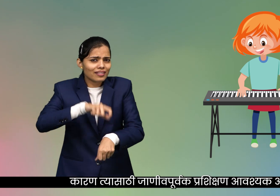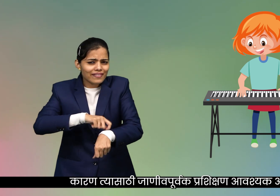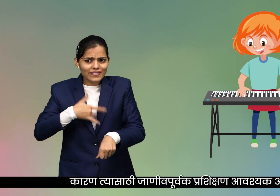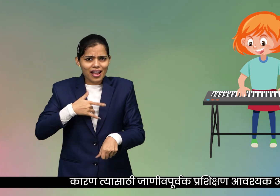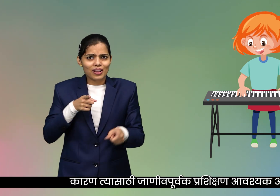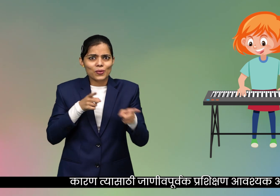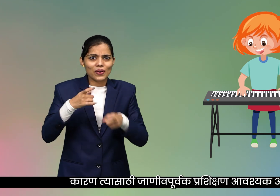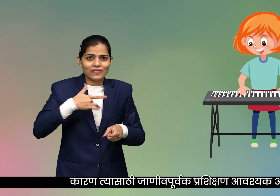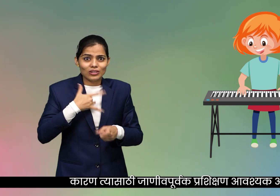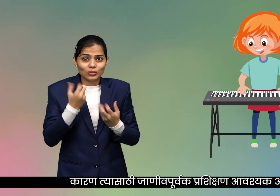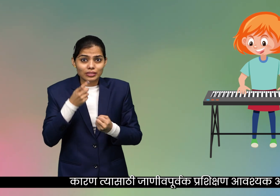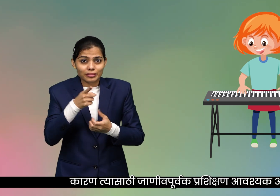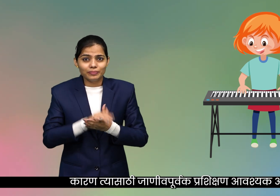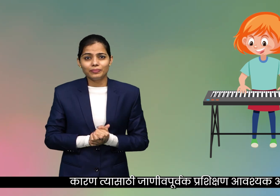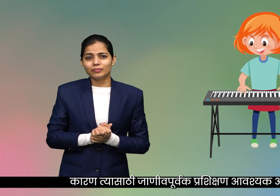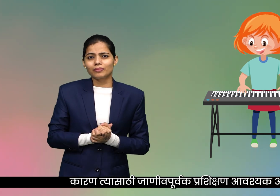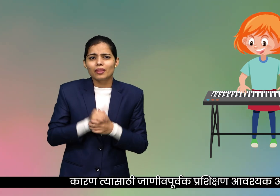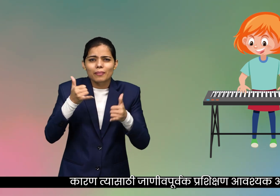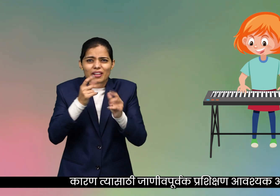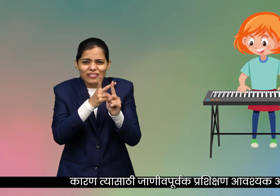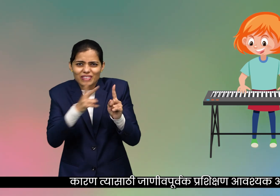कारण त्यासाठी जाणीवपूर्वक प्रशिक्षण आवश्यक असते.